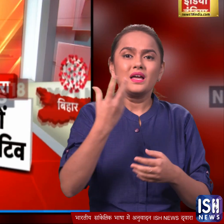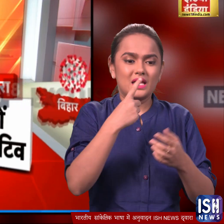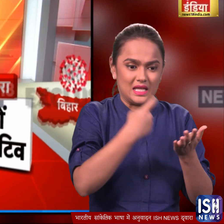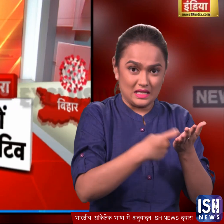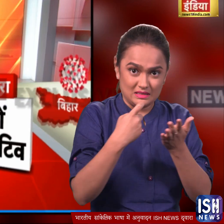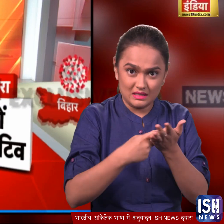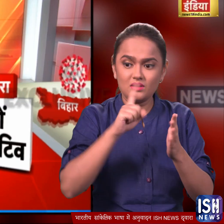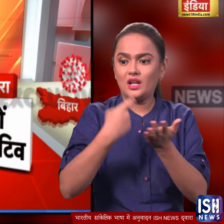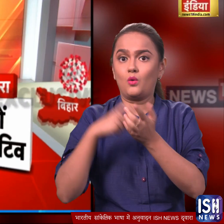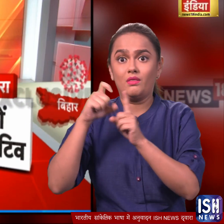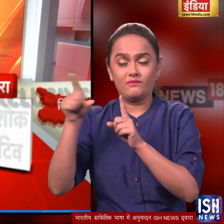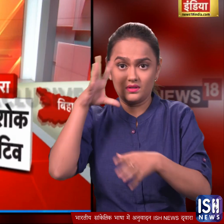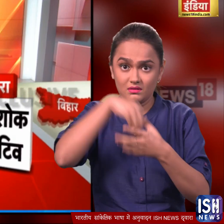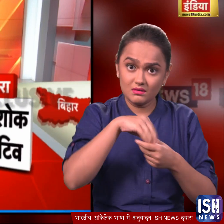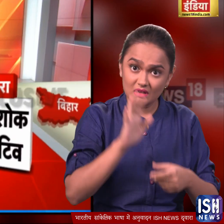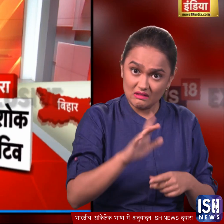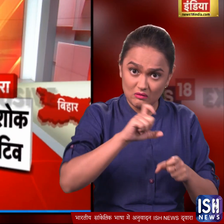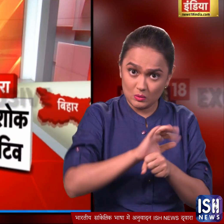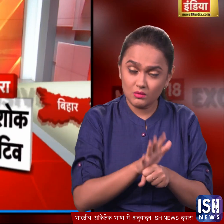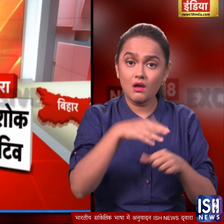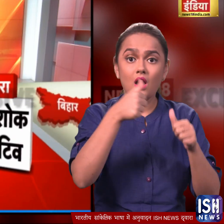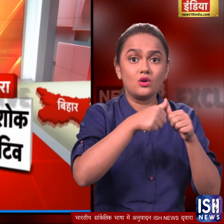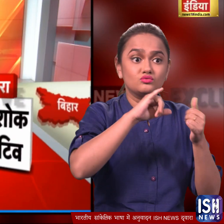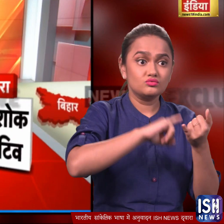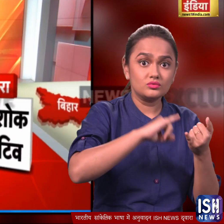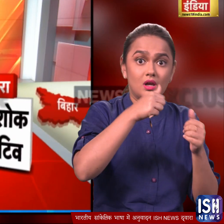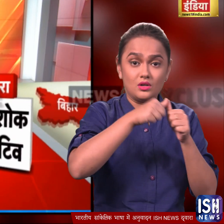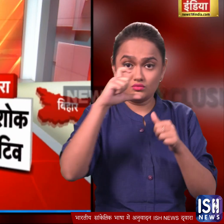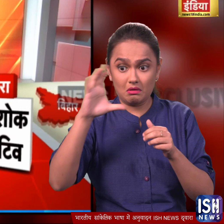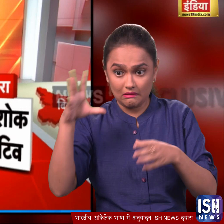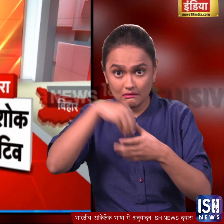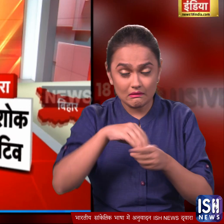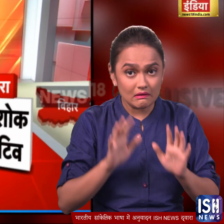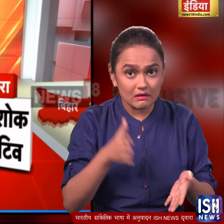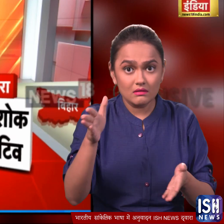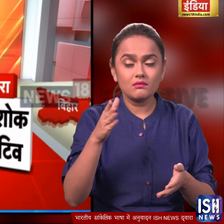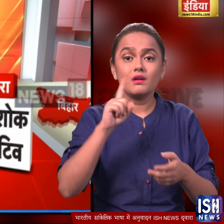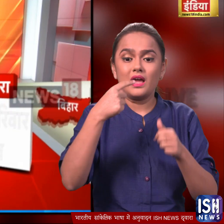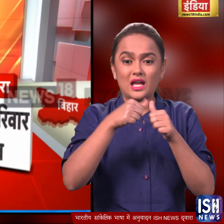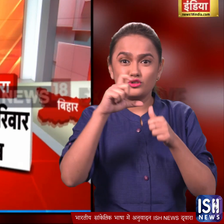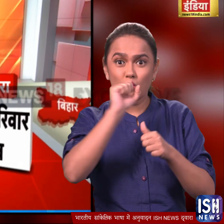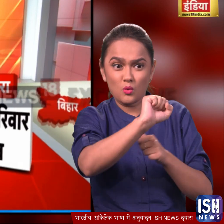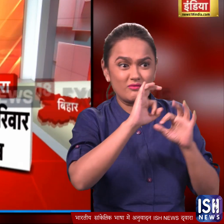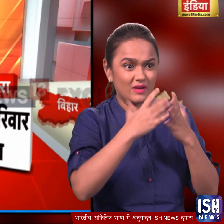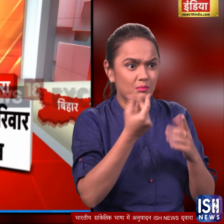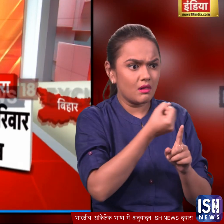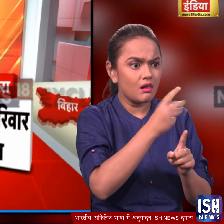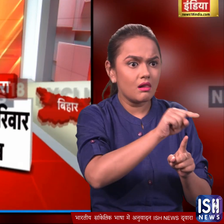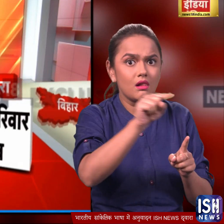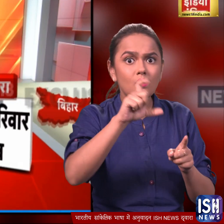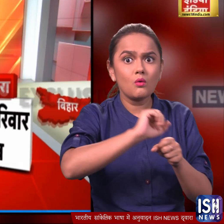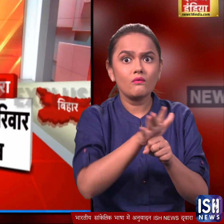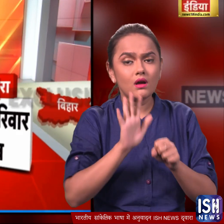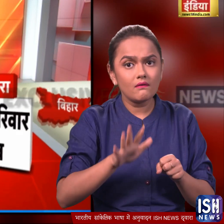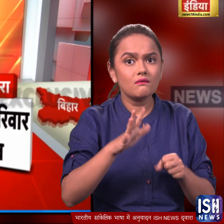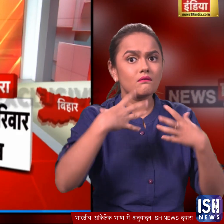भी शामिल हैं। इनके अलावा मंत्री सुनील कुमार और अशोक चौधरी की कोरोना रिपोर्ट भी पॉजिटिव आई। खबर है कि अशोक चौधरी के परिवार में भी कई लोगों की